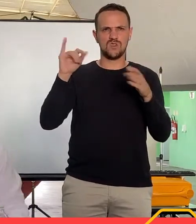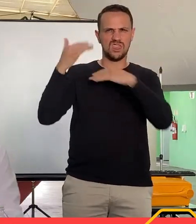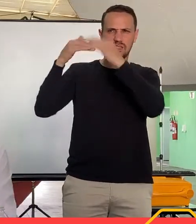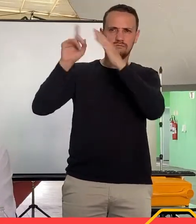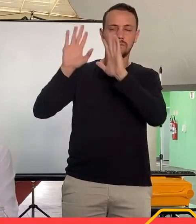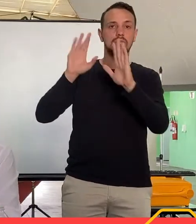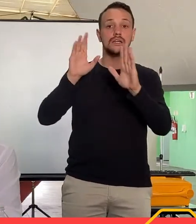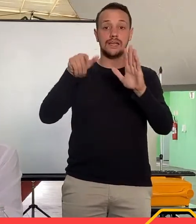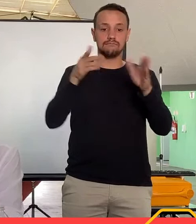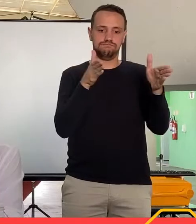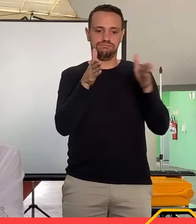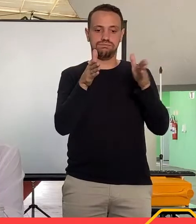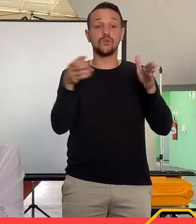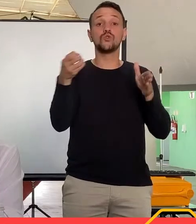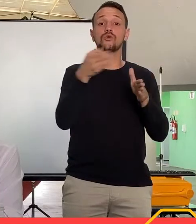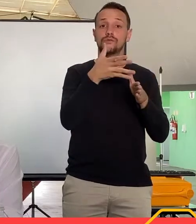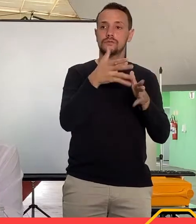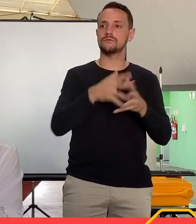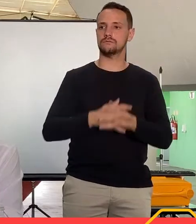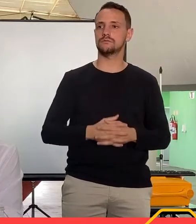modernas. E,